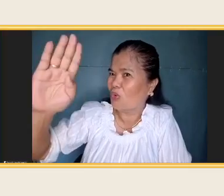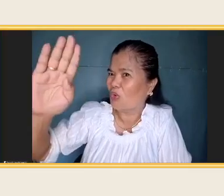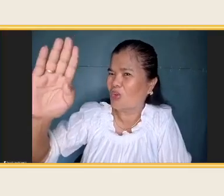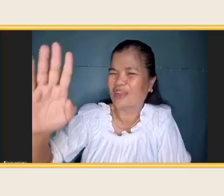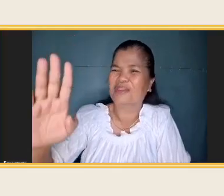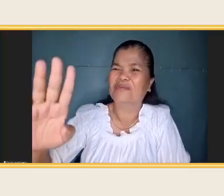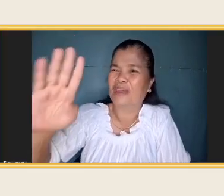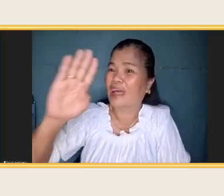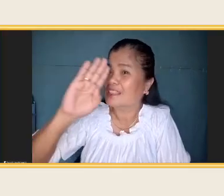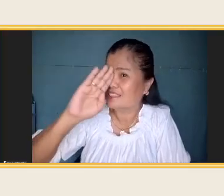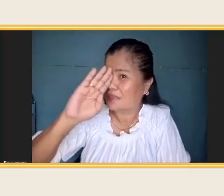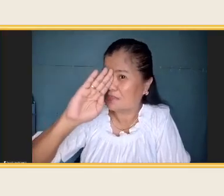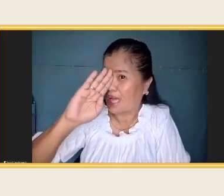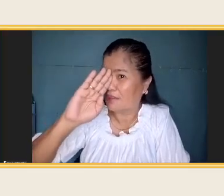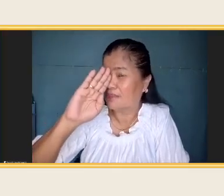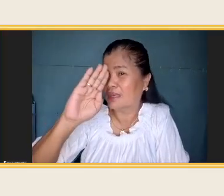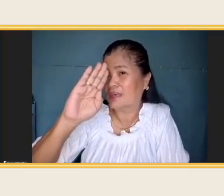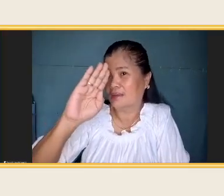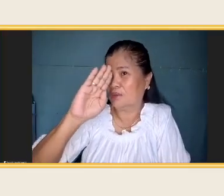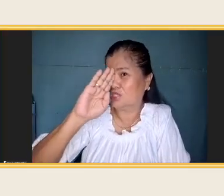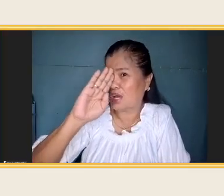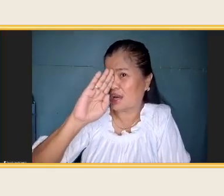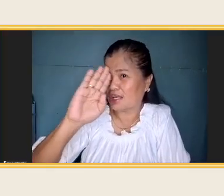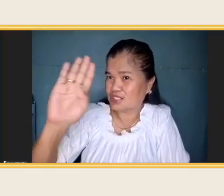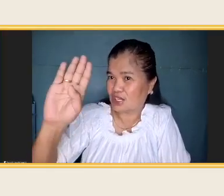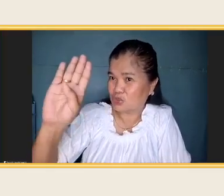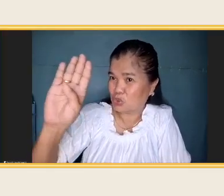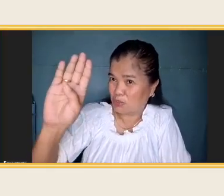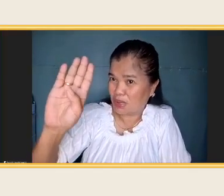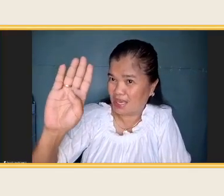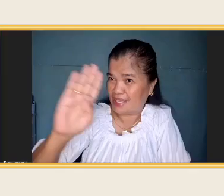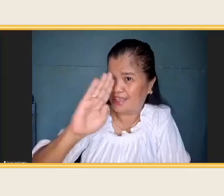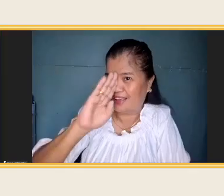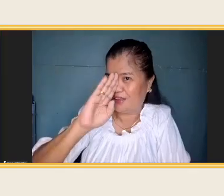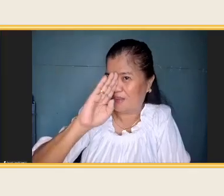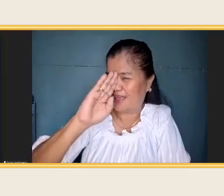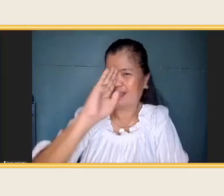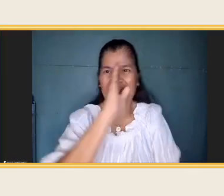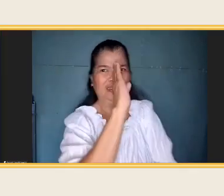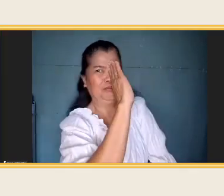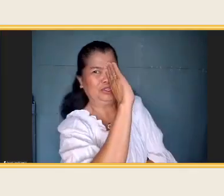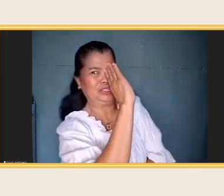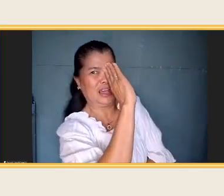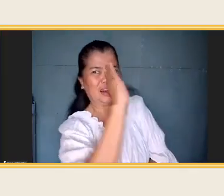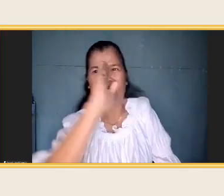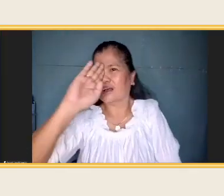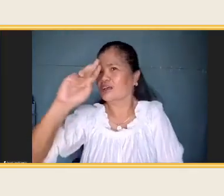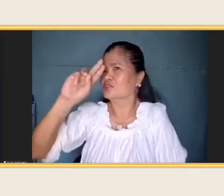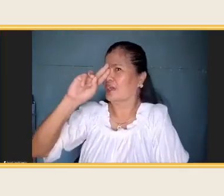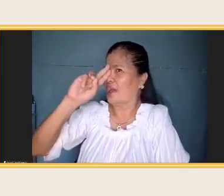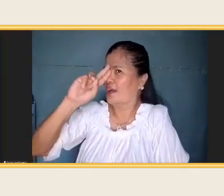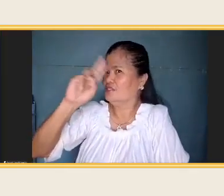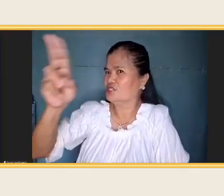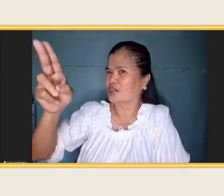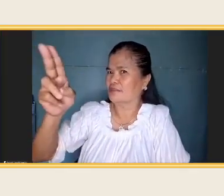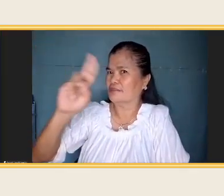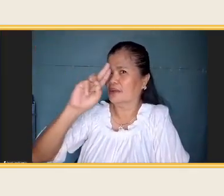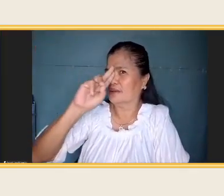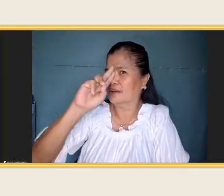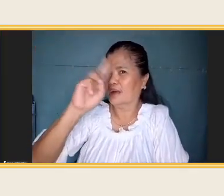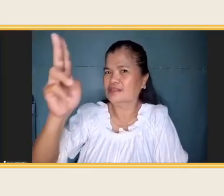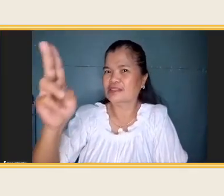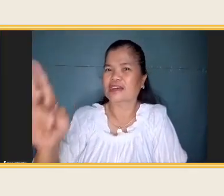ilong. Kaya at the same time, Bichara starts with B. Diba? Bichara. Kaya